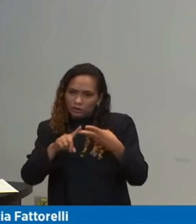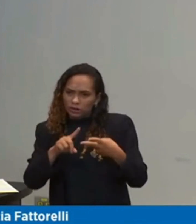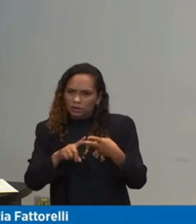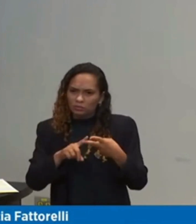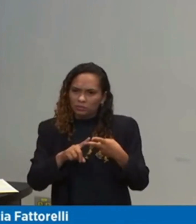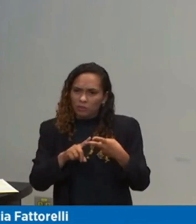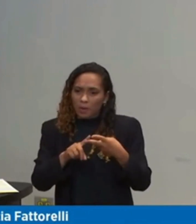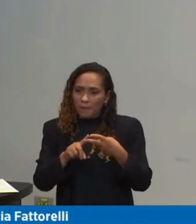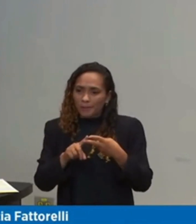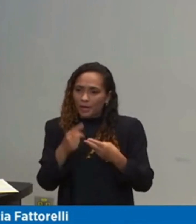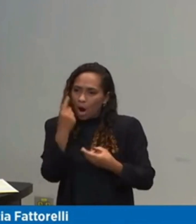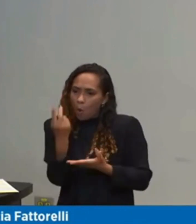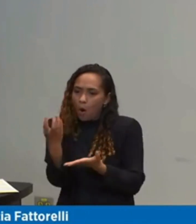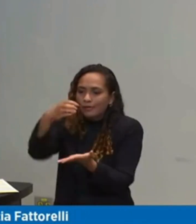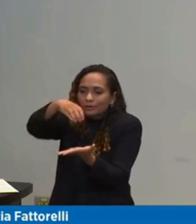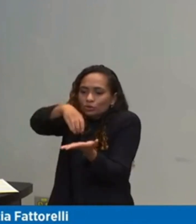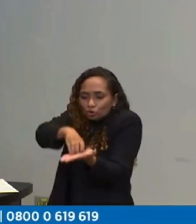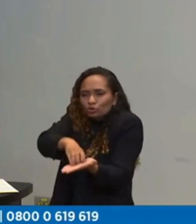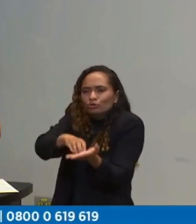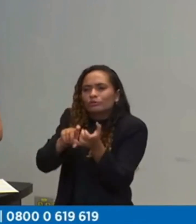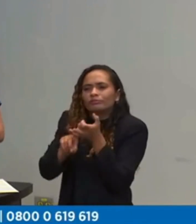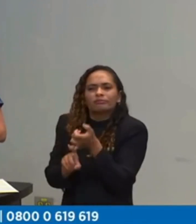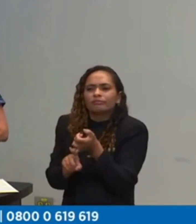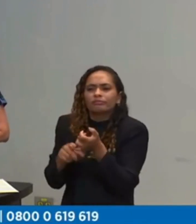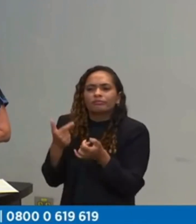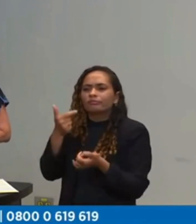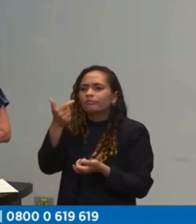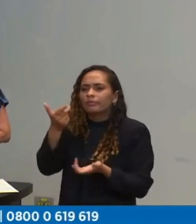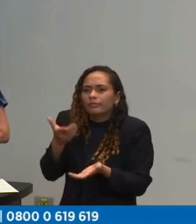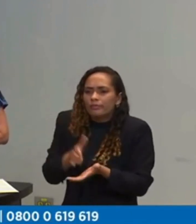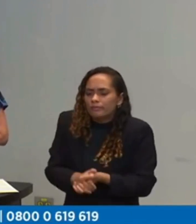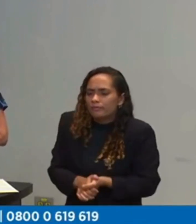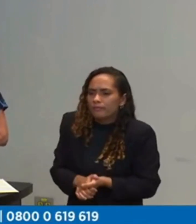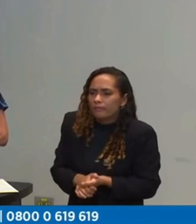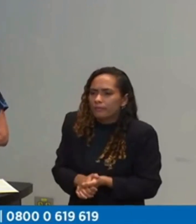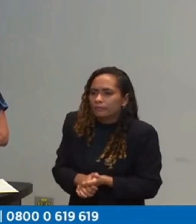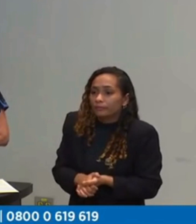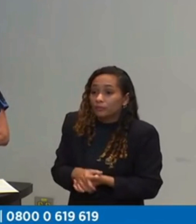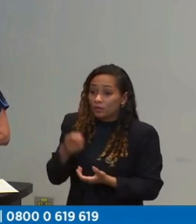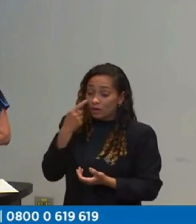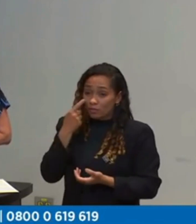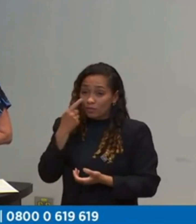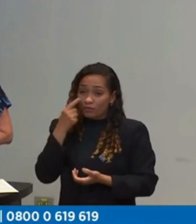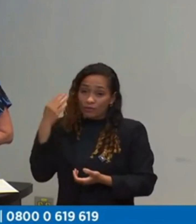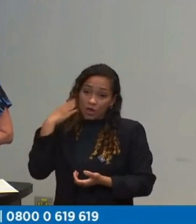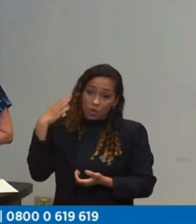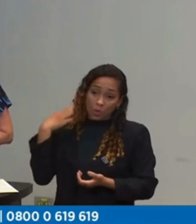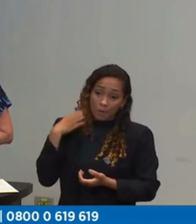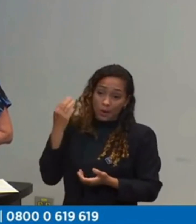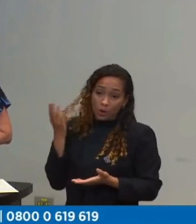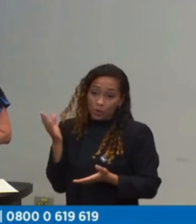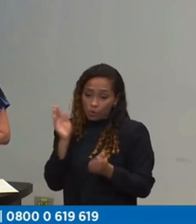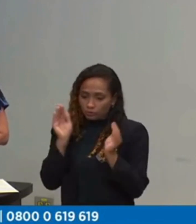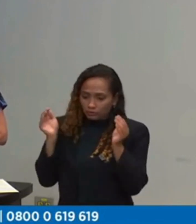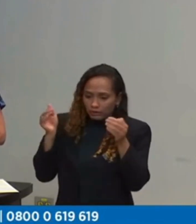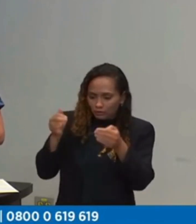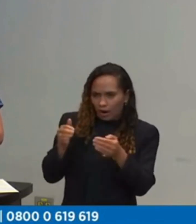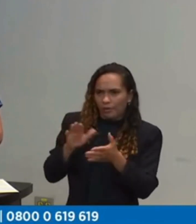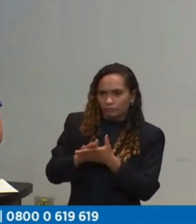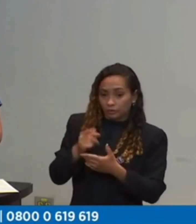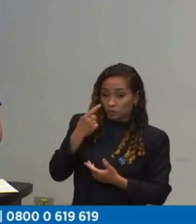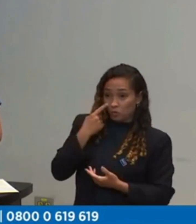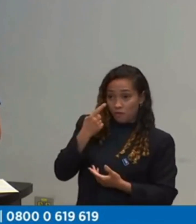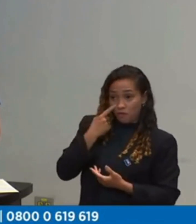independente? Nós estamos vendo o que estamos passando com o Banco Central independente. Nós estamos